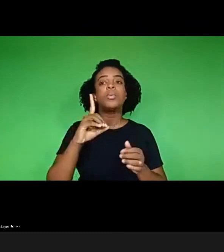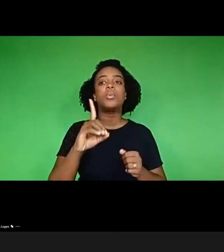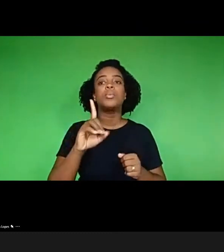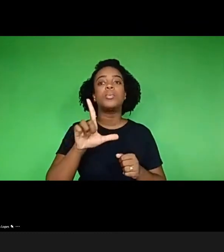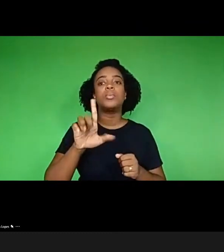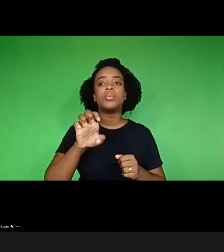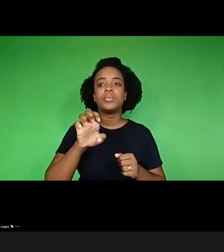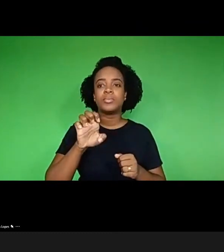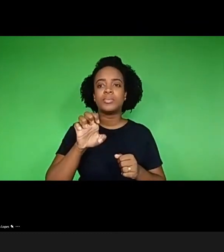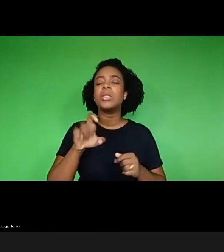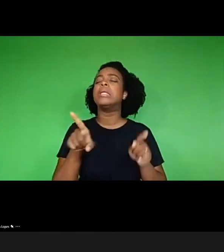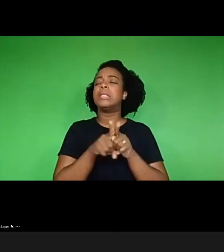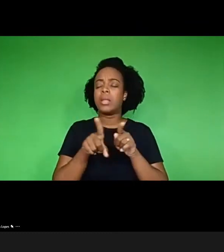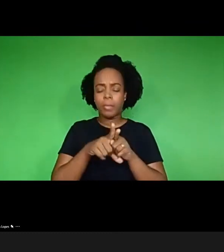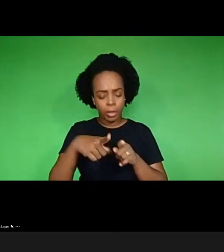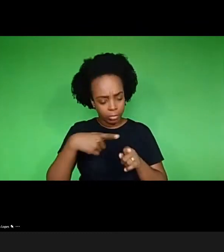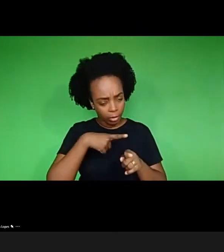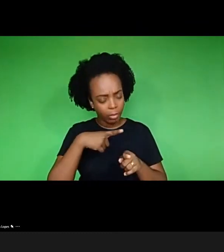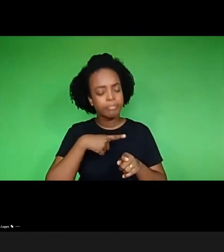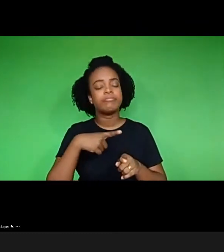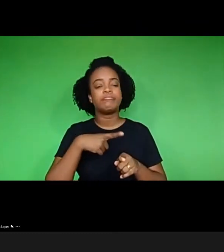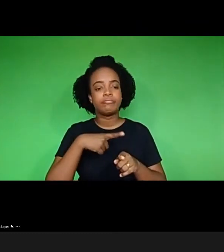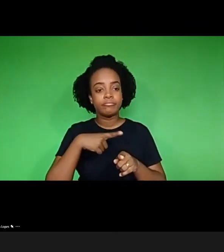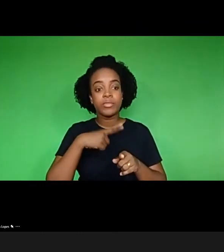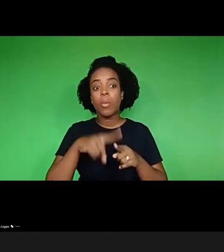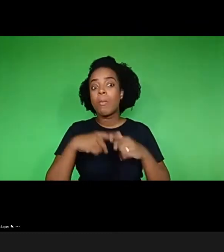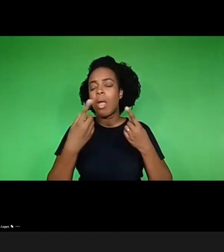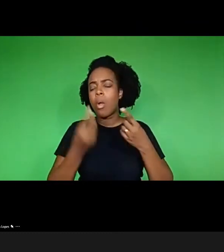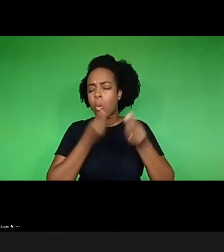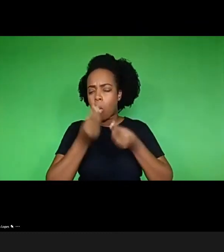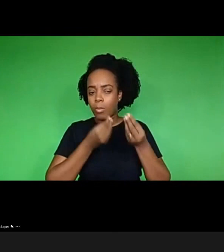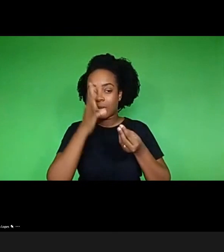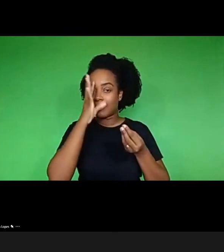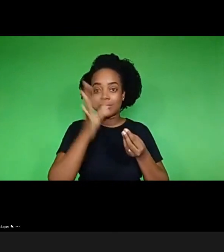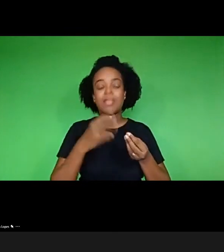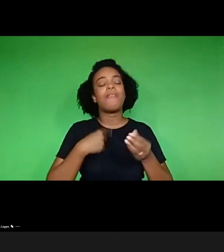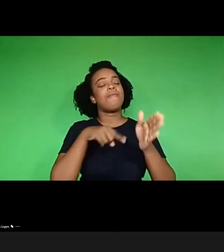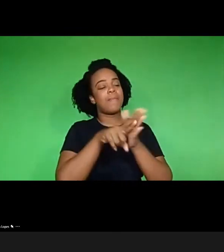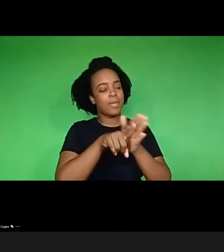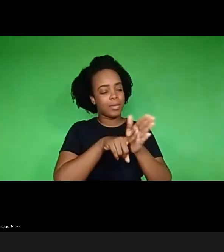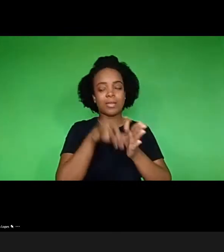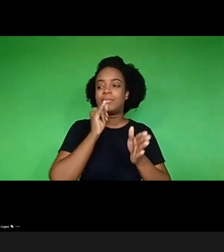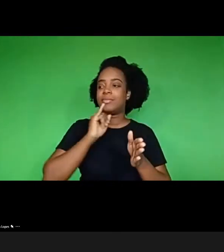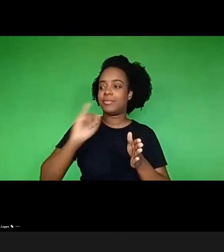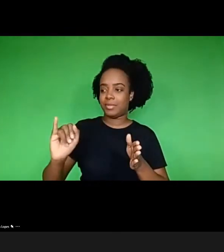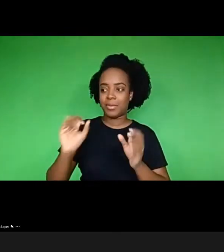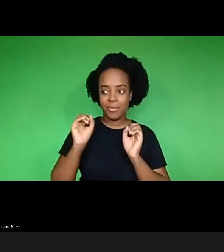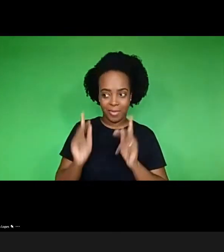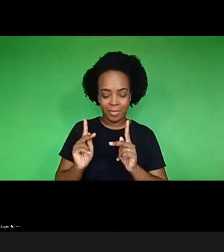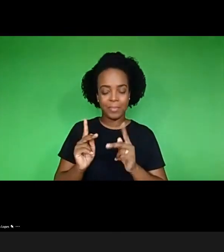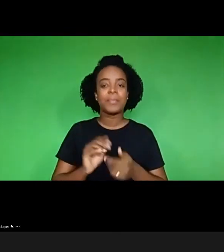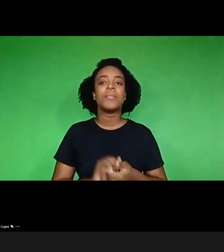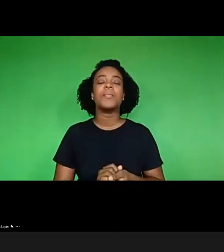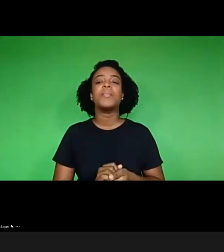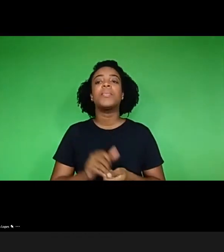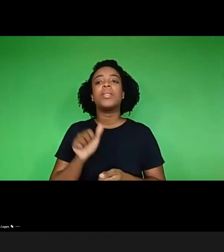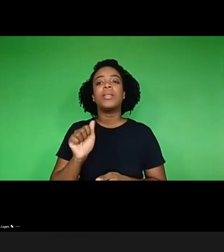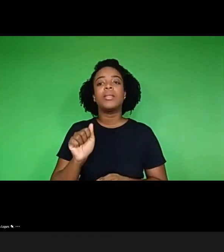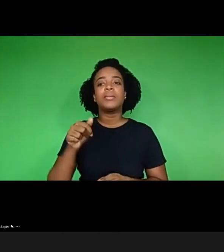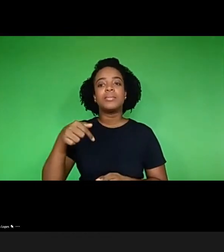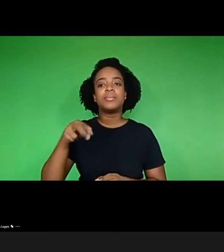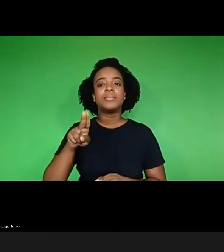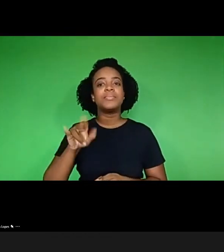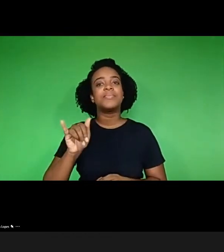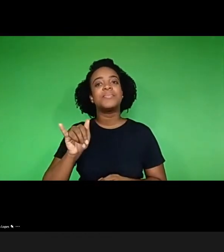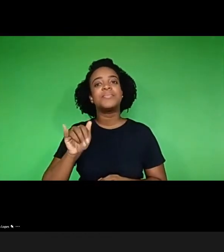construir. Eu vou pesquisar também para ajudar você, tá certo? Aquiles, será possível a utilização